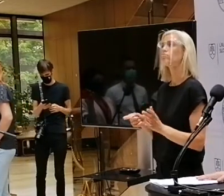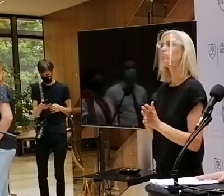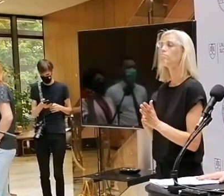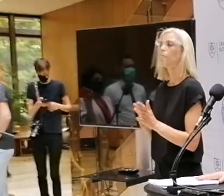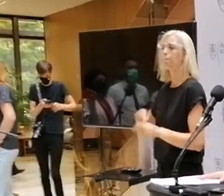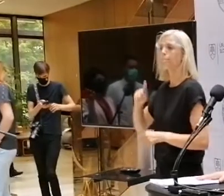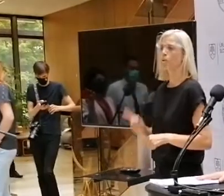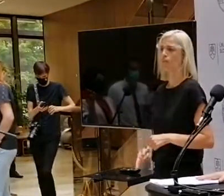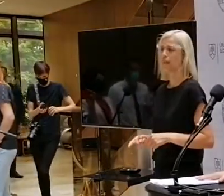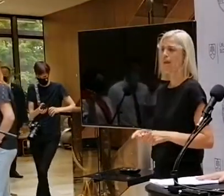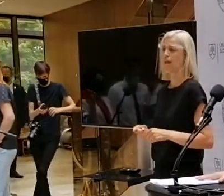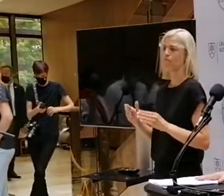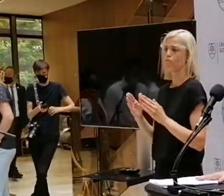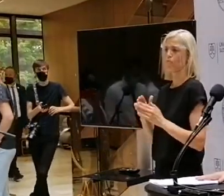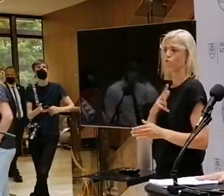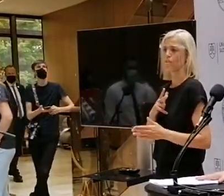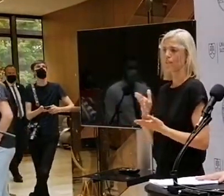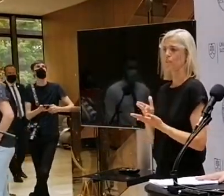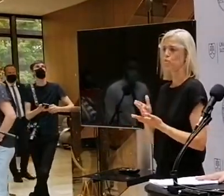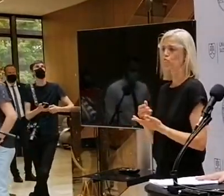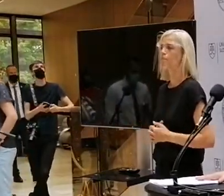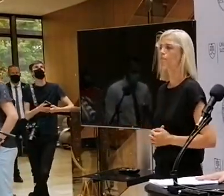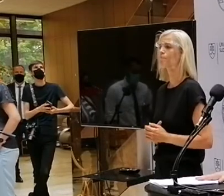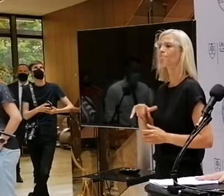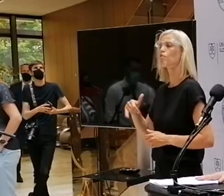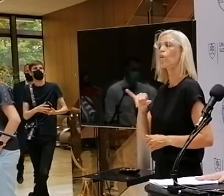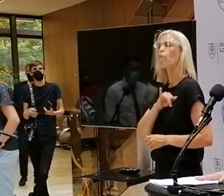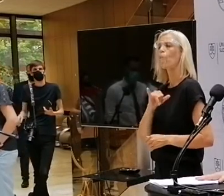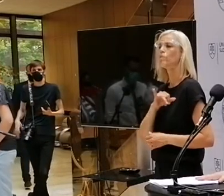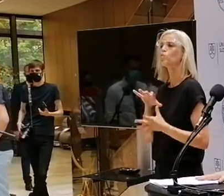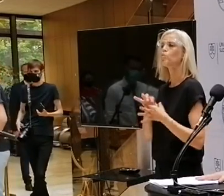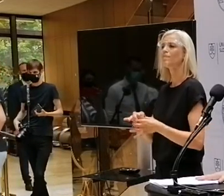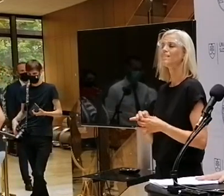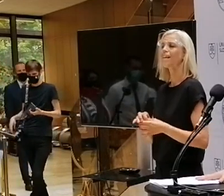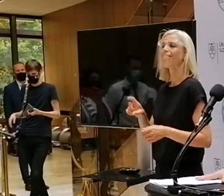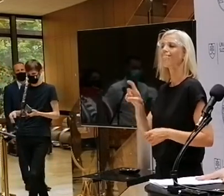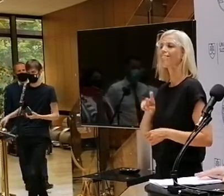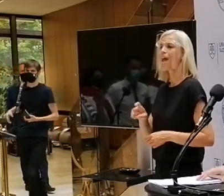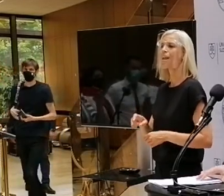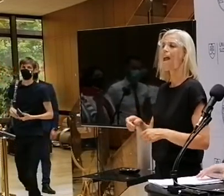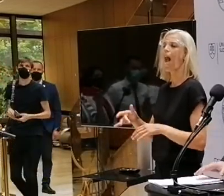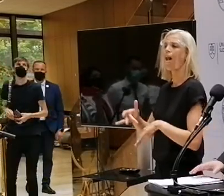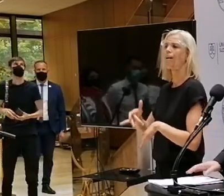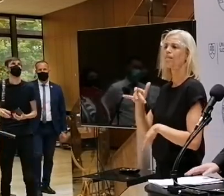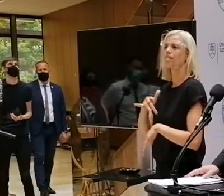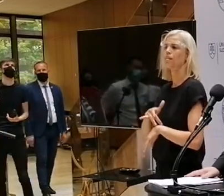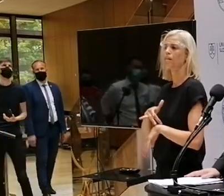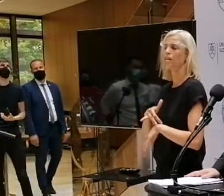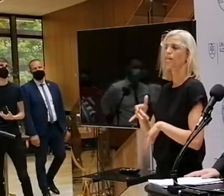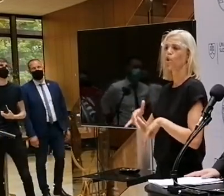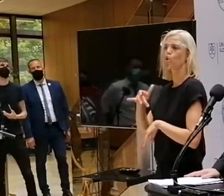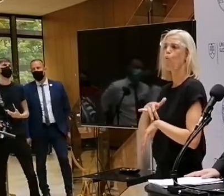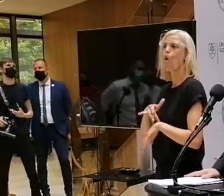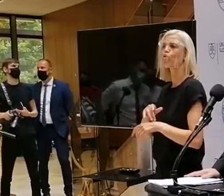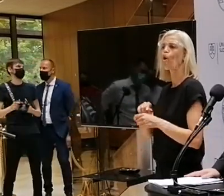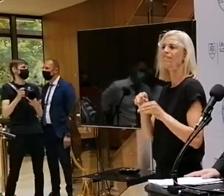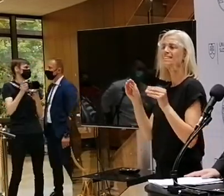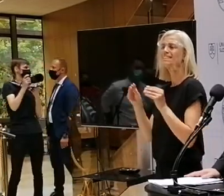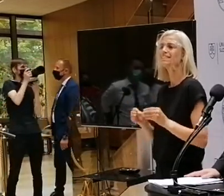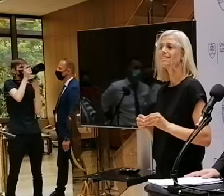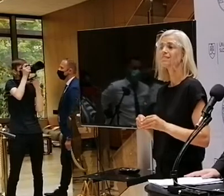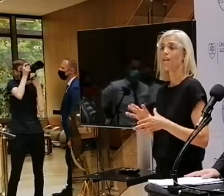povinne. Pán minister, ešte sa chcem opýtať na dieru v dôchodkovom systéme pre vdovy. Sú tam určité vekové a kategórie, ktoré nedostávajú. Čiže či